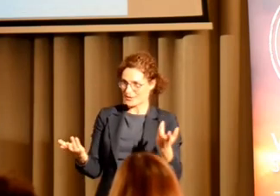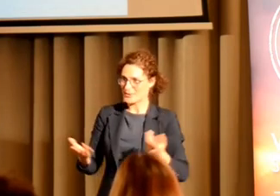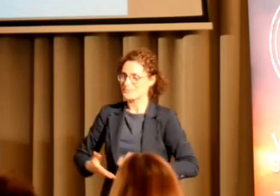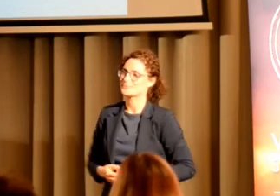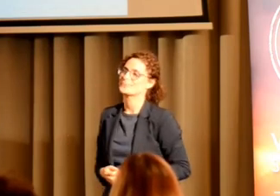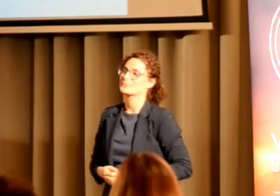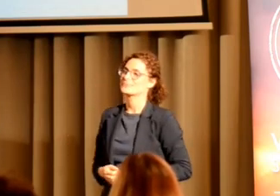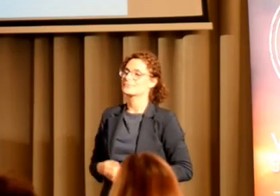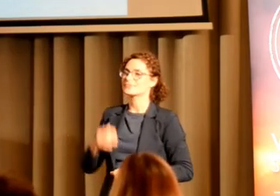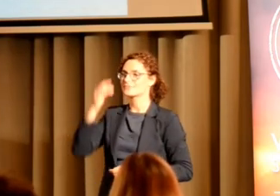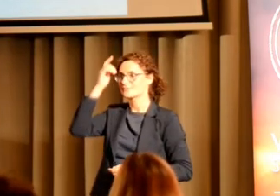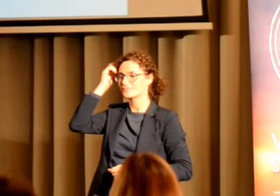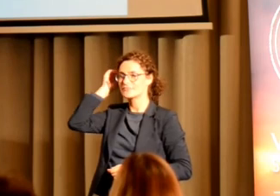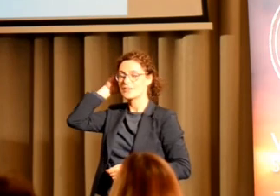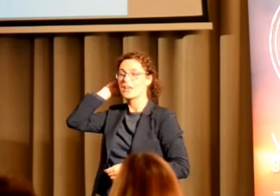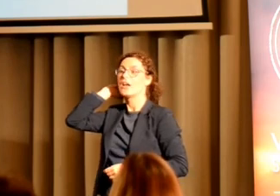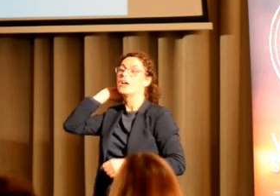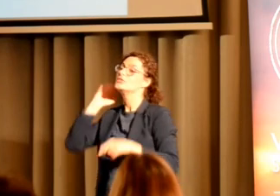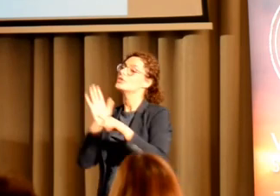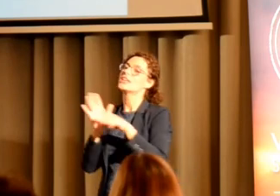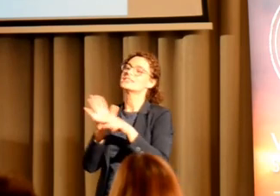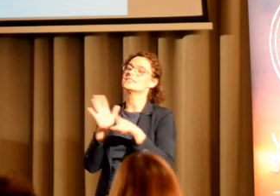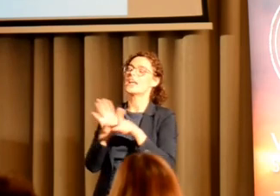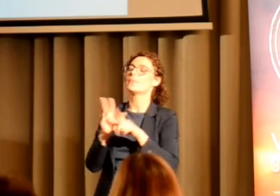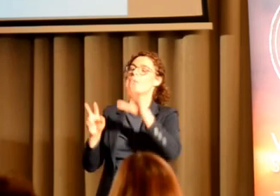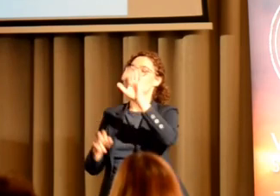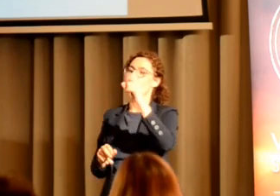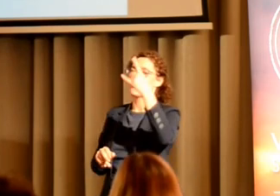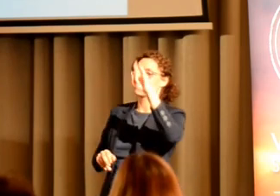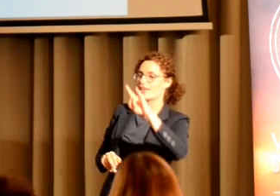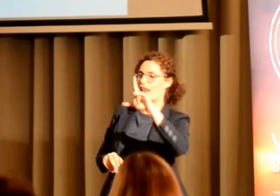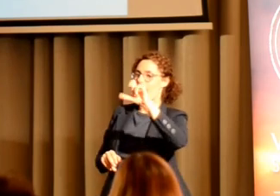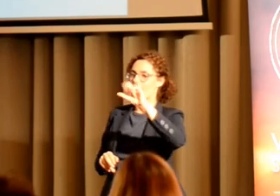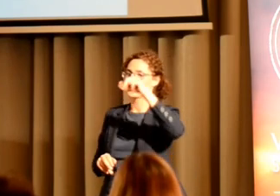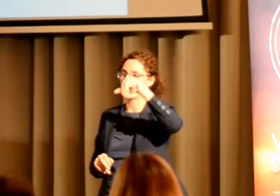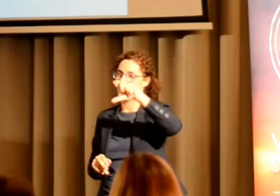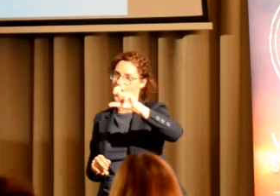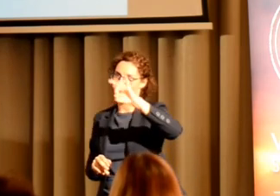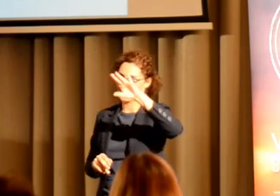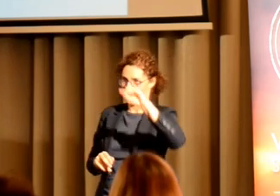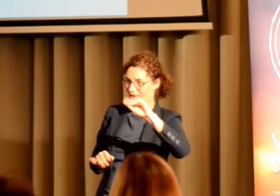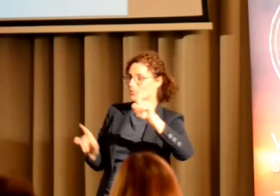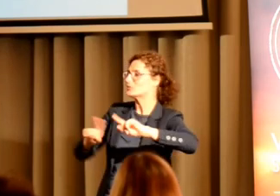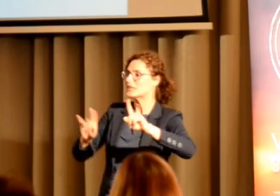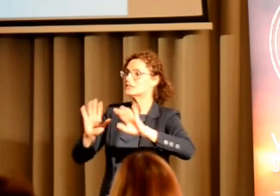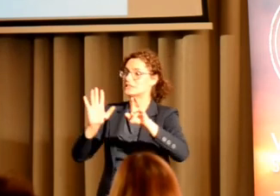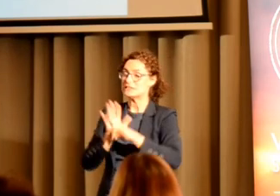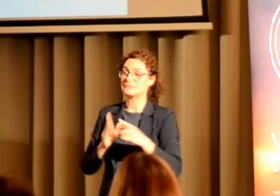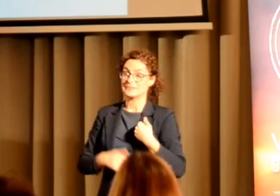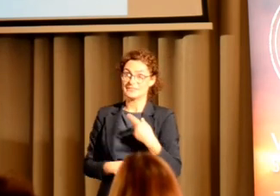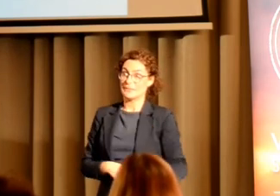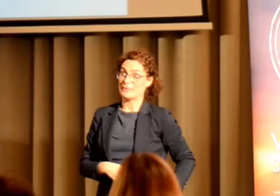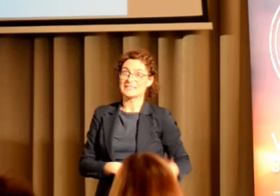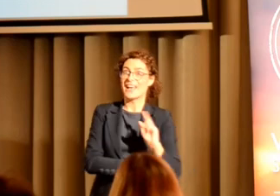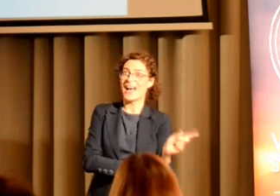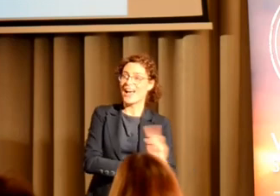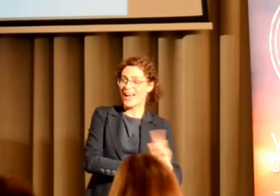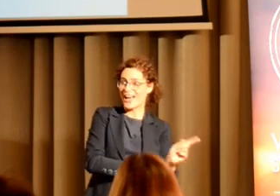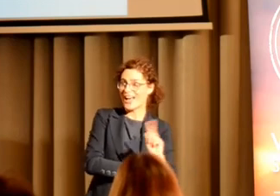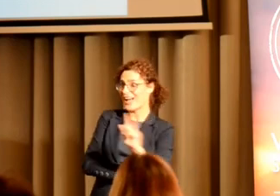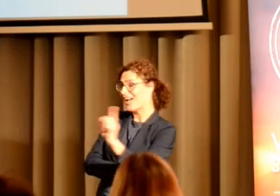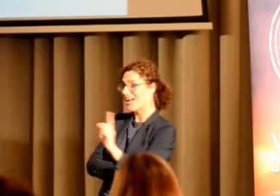Ale oczywiście komunikacja to także body language, prawda? I tutaj nie mamy żadnych wątpliwości, jak widzimy psa, który macha ogonem radośnie na nasz